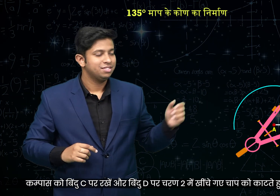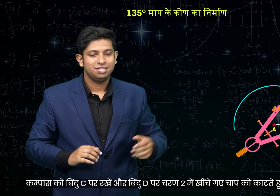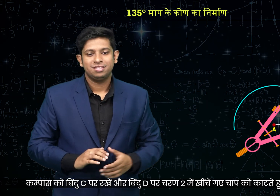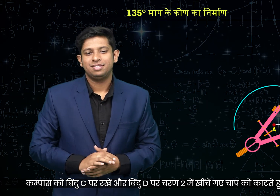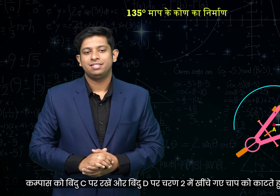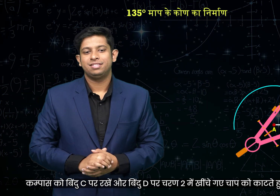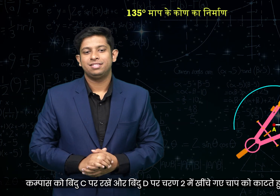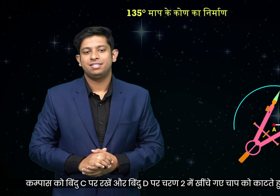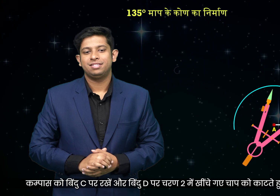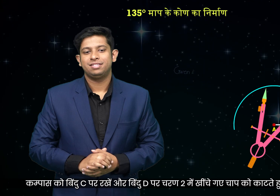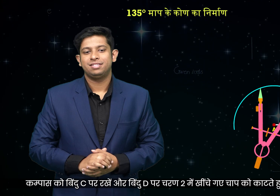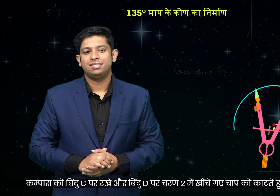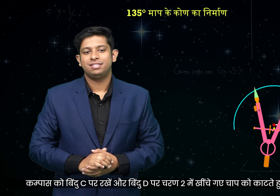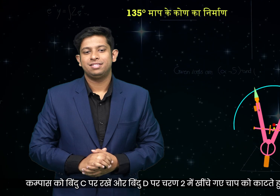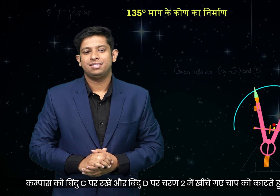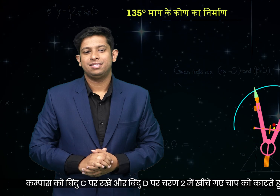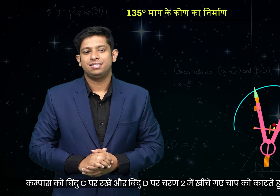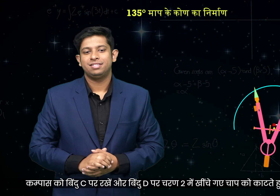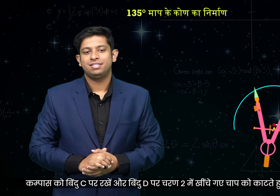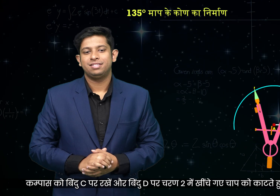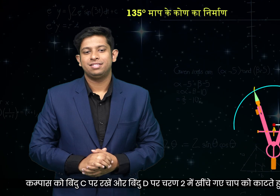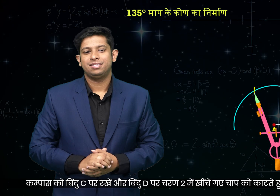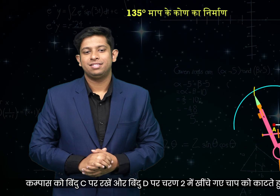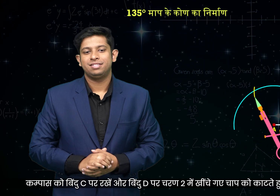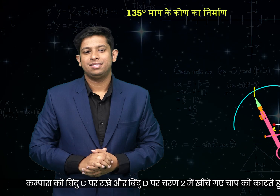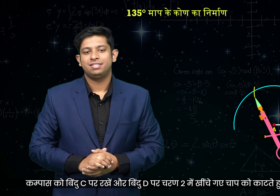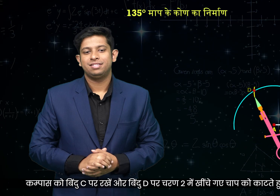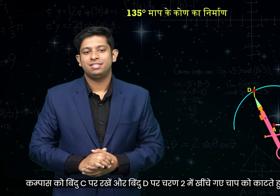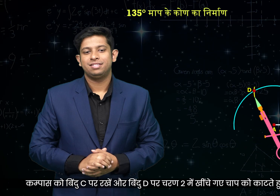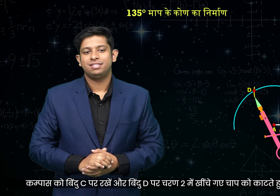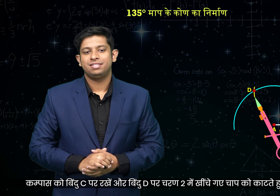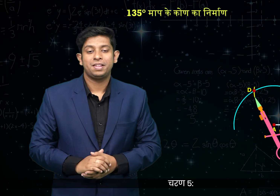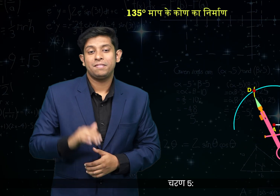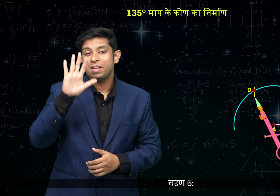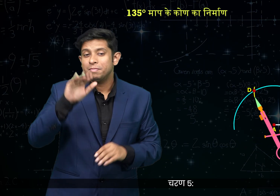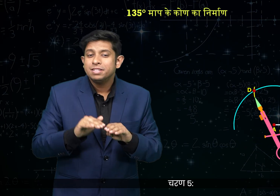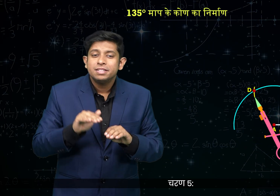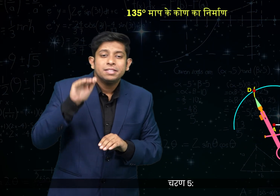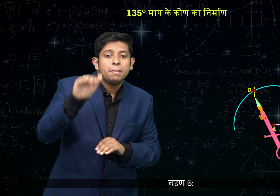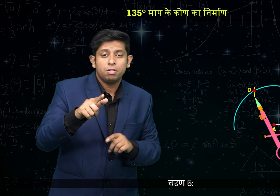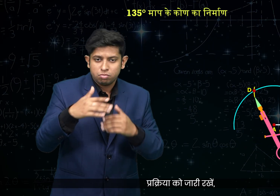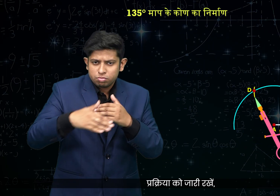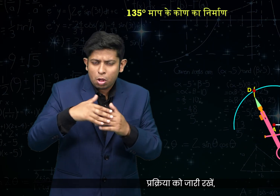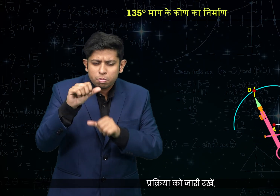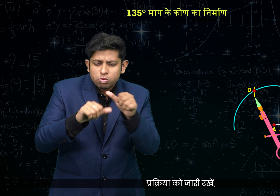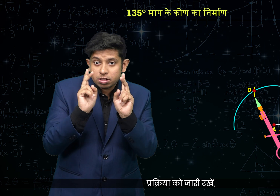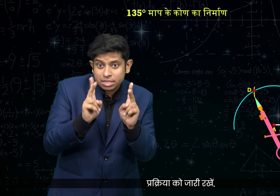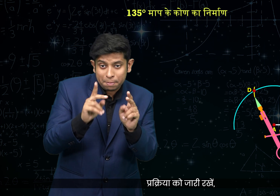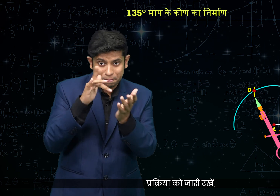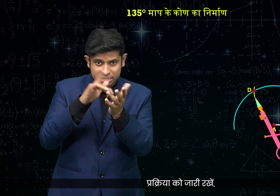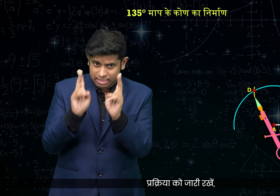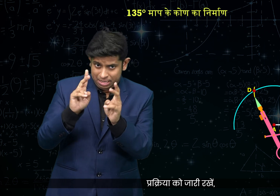2 में खींचे गए छाप को काटते हुए एक छाप खींचें। चरण 5 प्रक्रिया